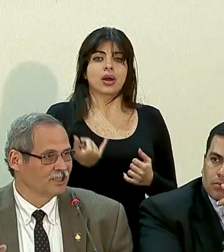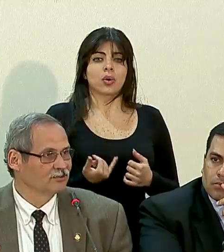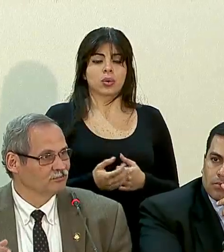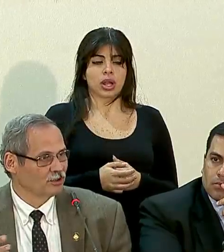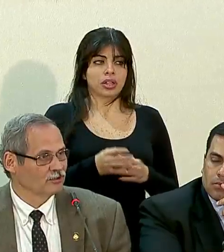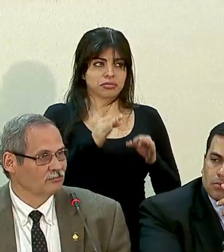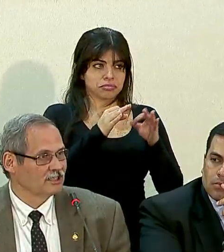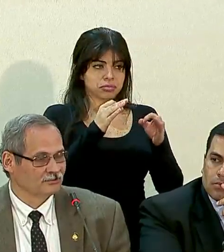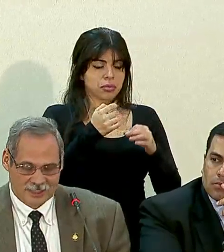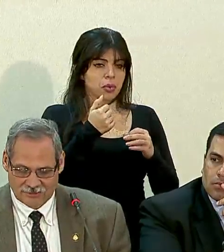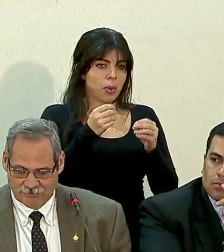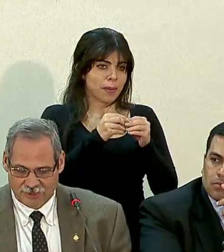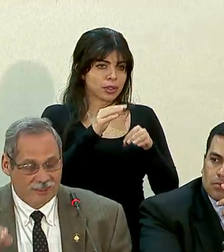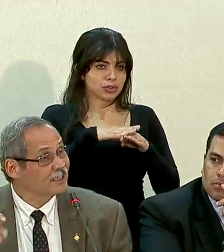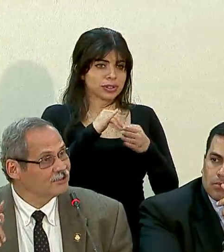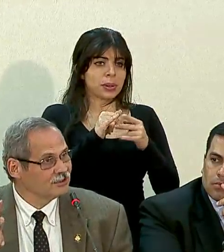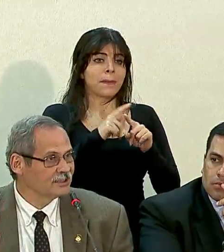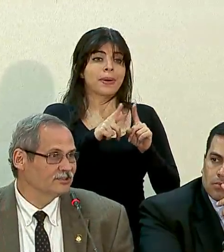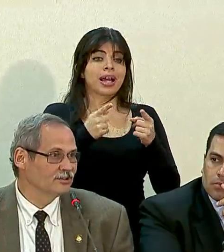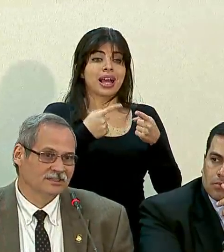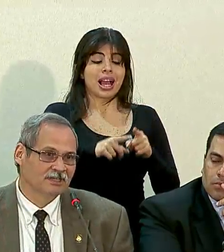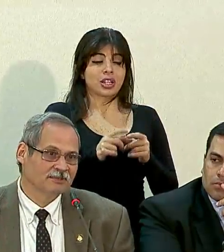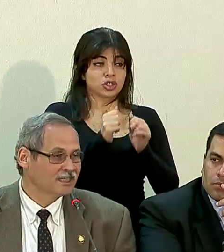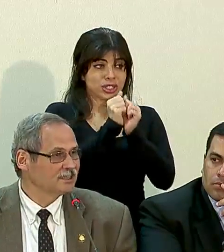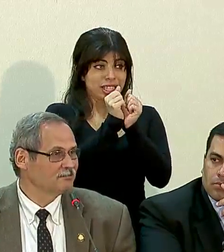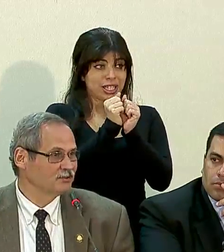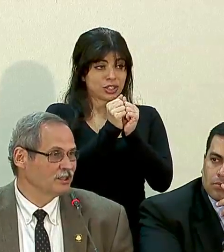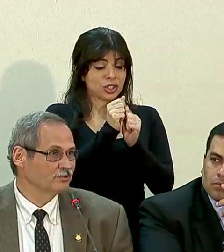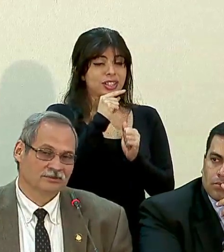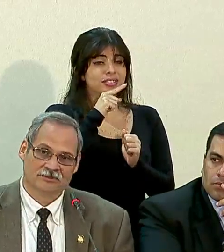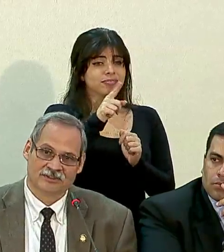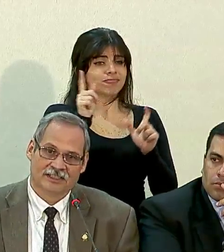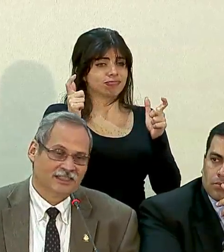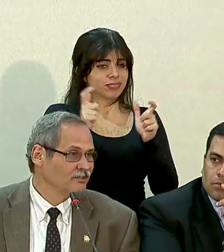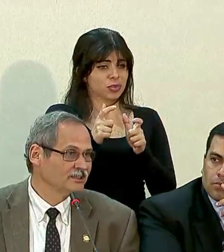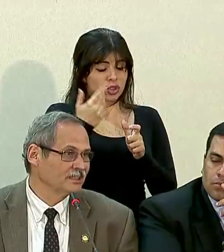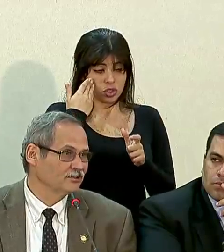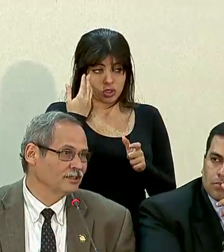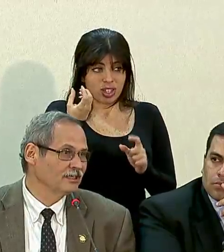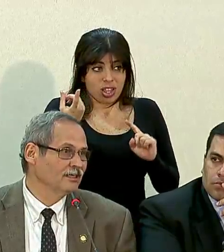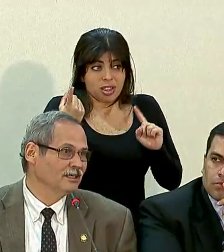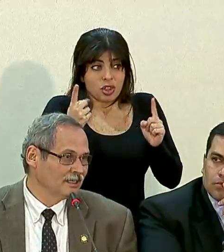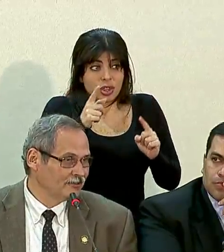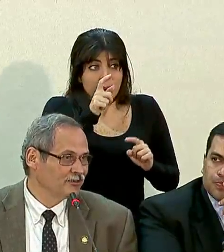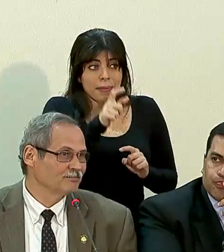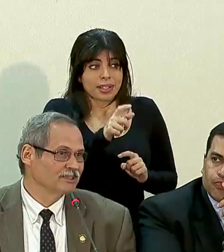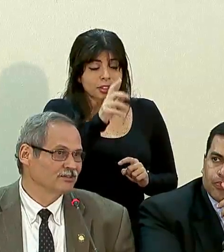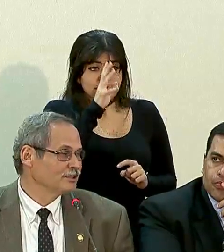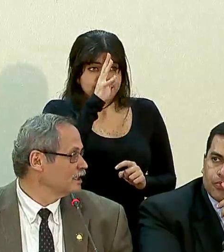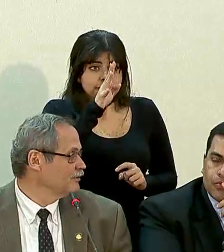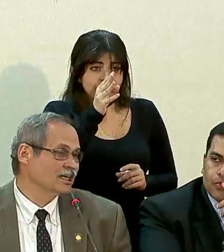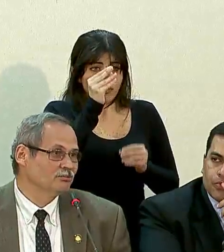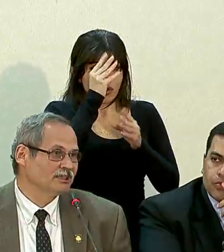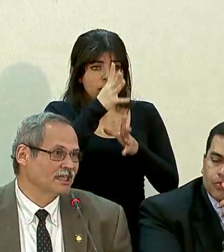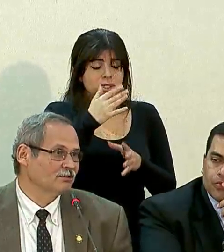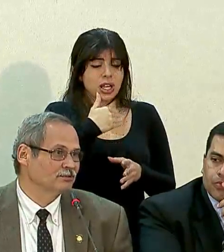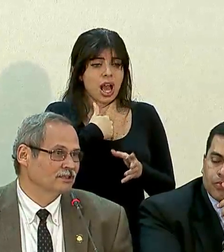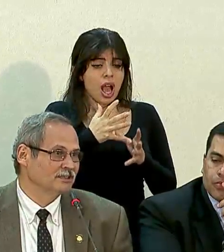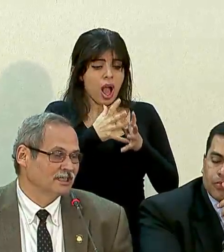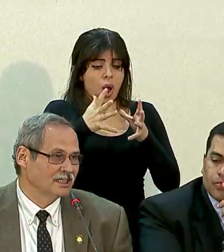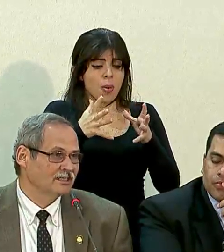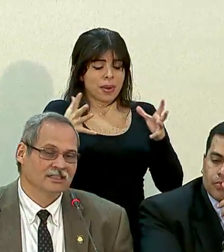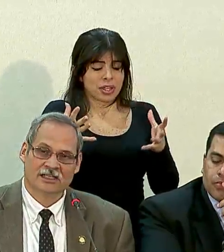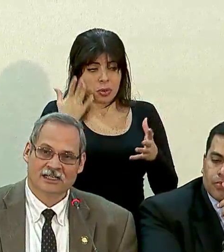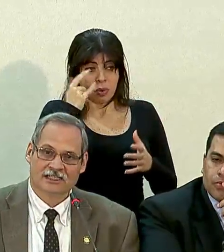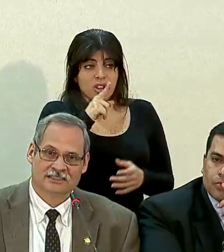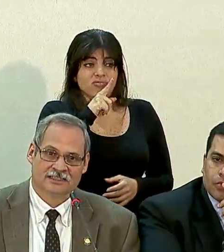le explico un poco más sobre eso. Pero en el caso de Chayote, más bien han disminuido. Yo no sé de dónde sacó él la información de que habían aumentado, porque